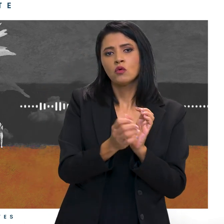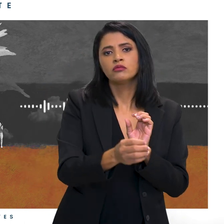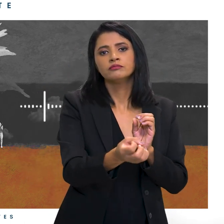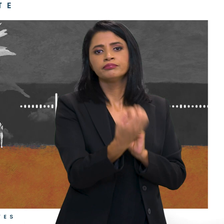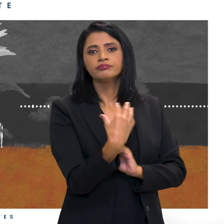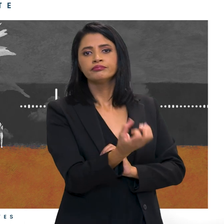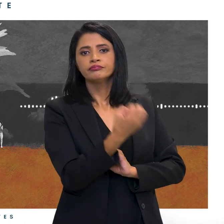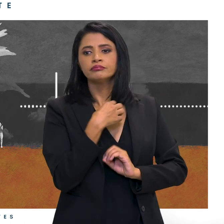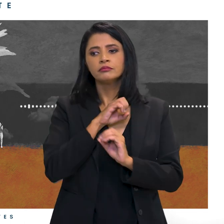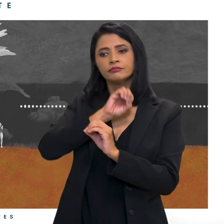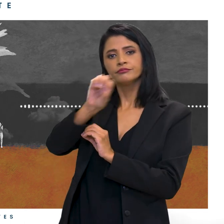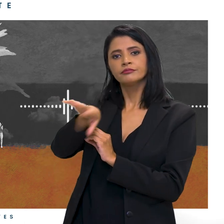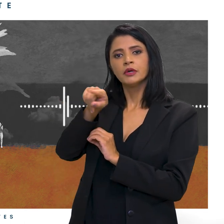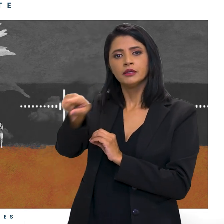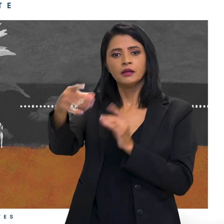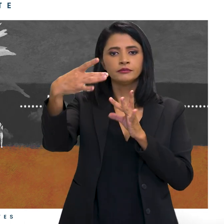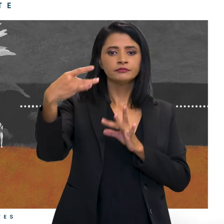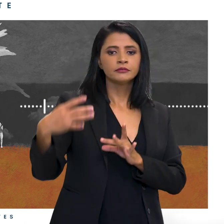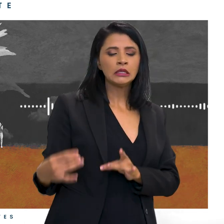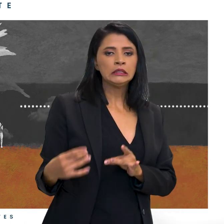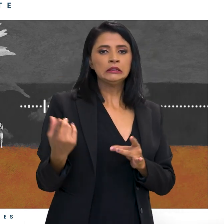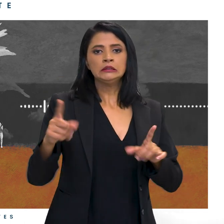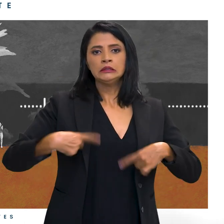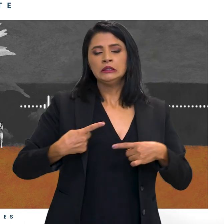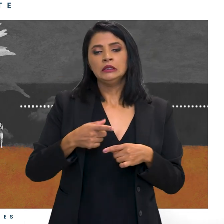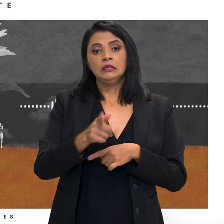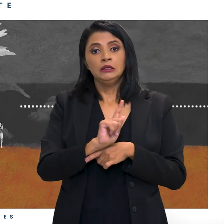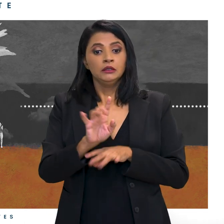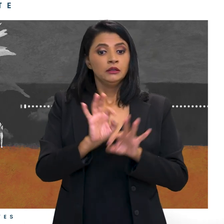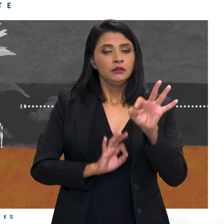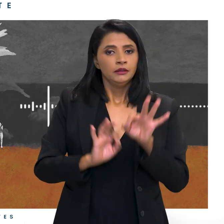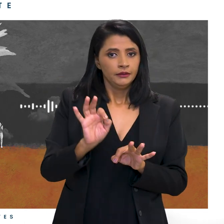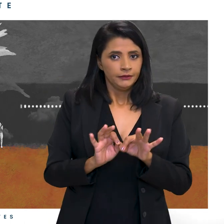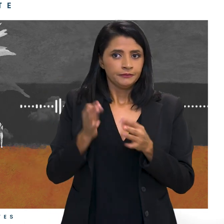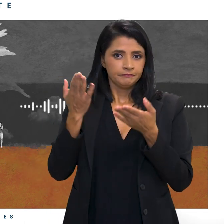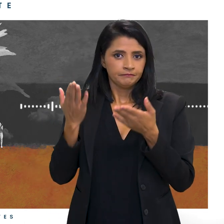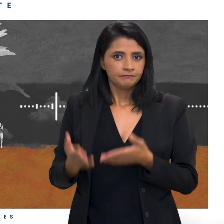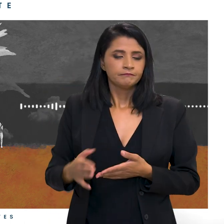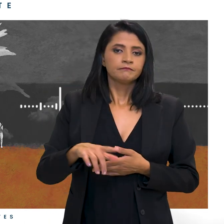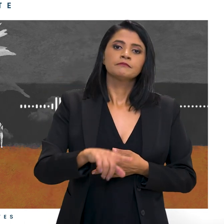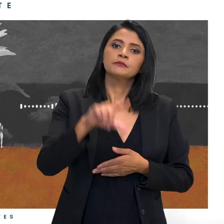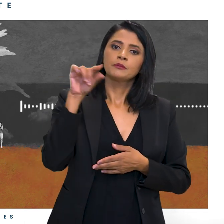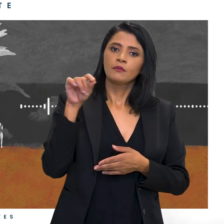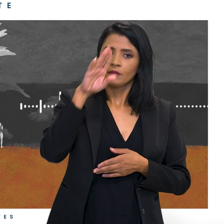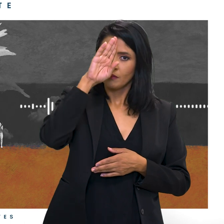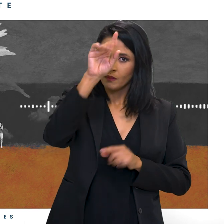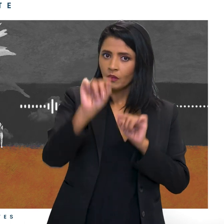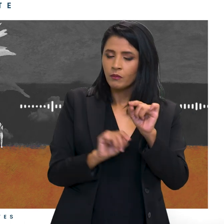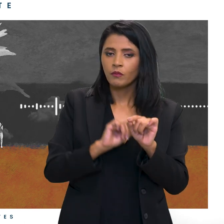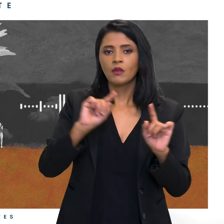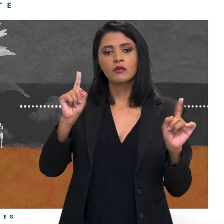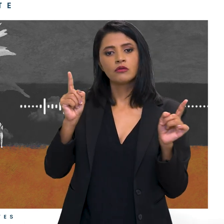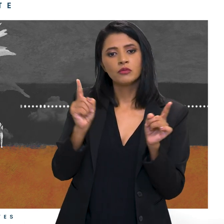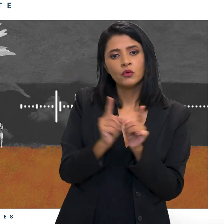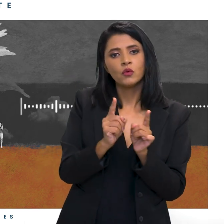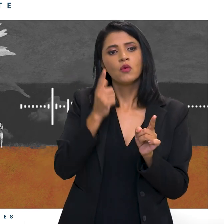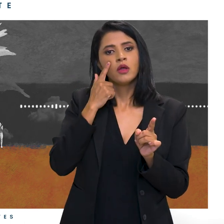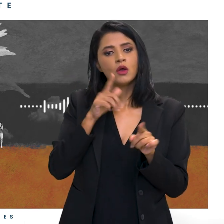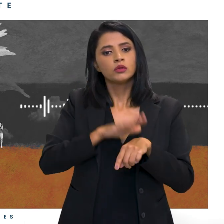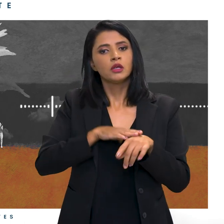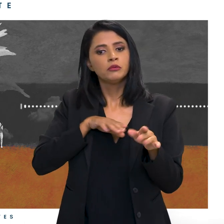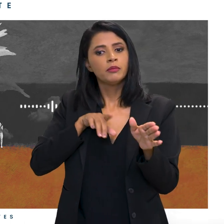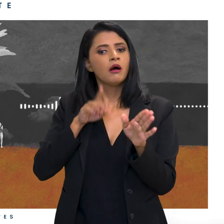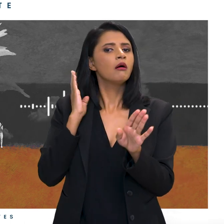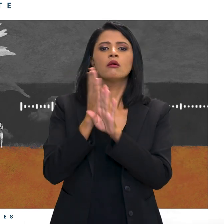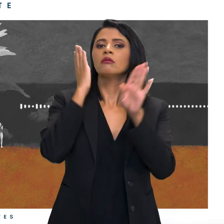grupos de apoio reuniram para a gente e ele detalhou os desafios da gestão. Monsores elegeu como prioridade a redução do tempo